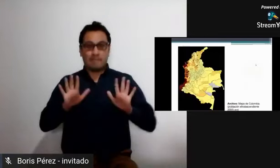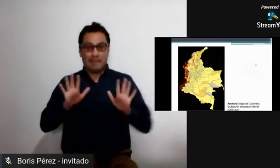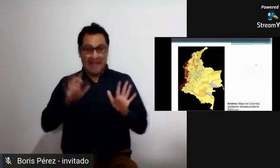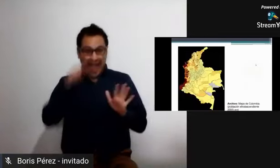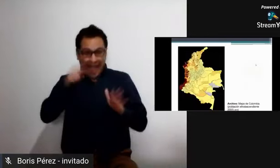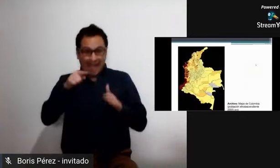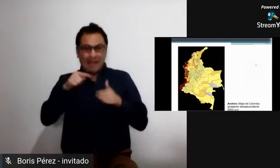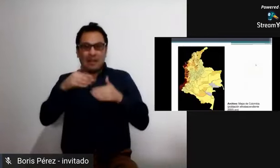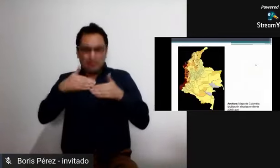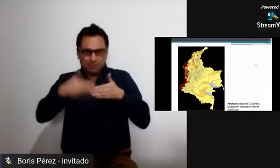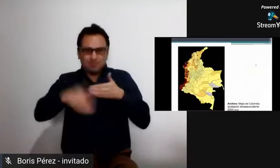ok